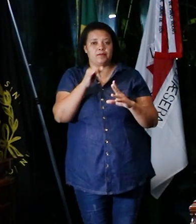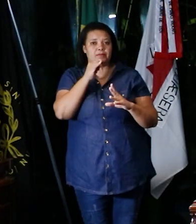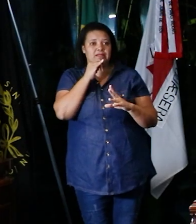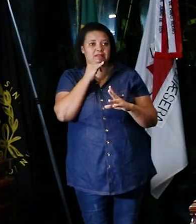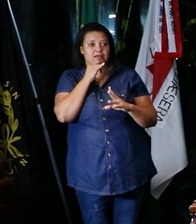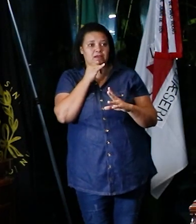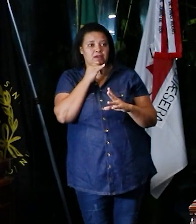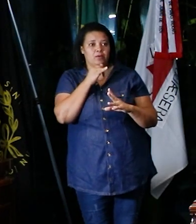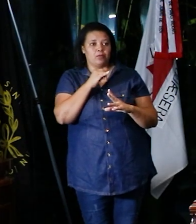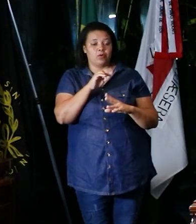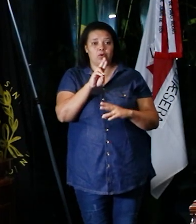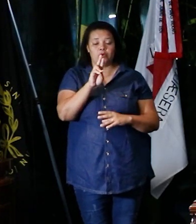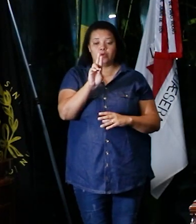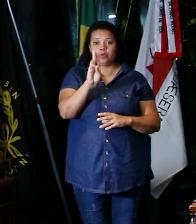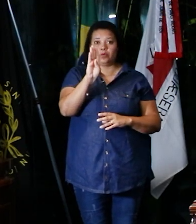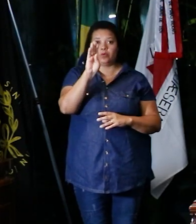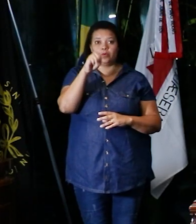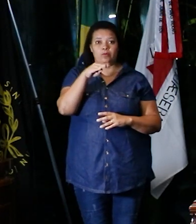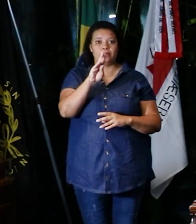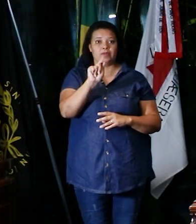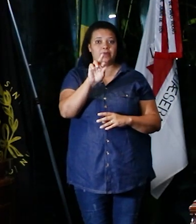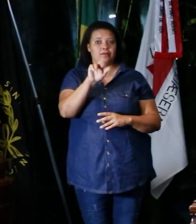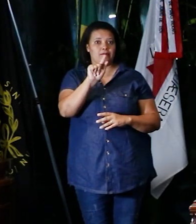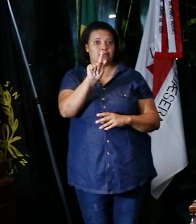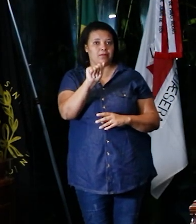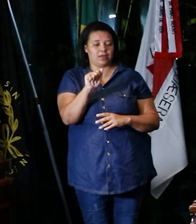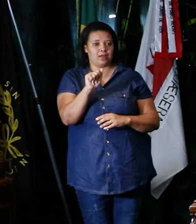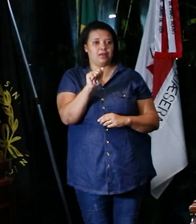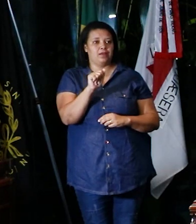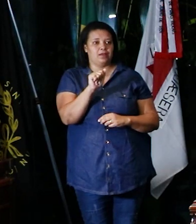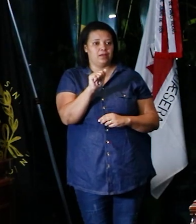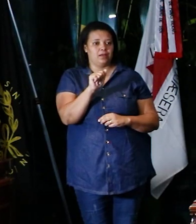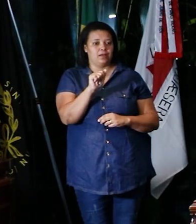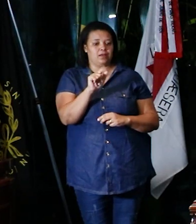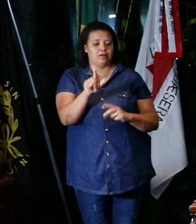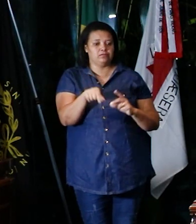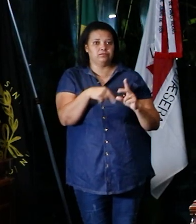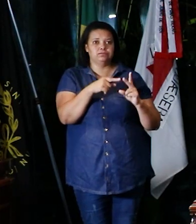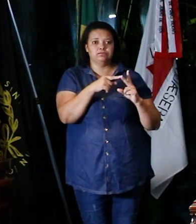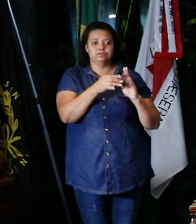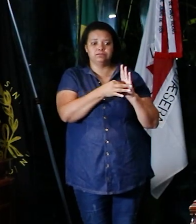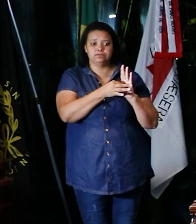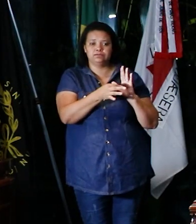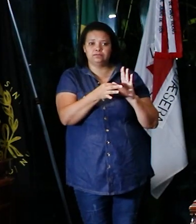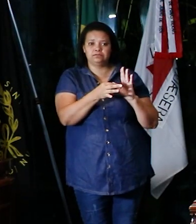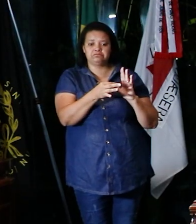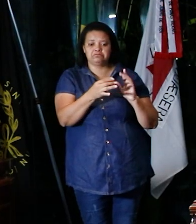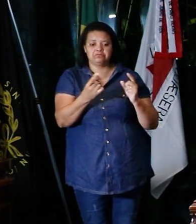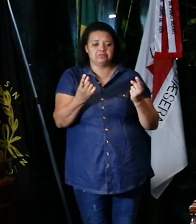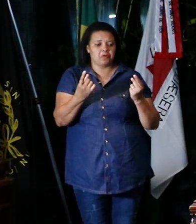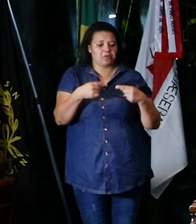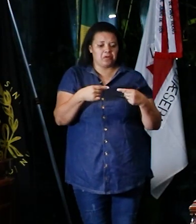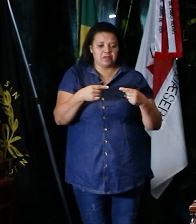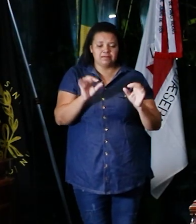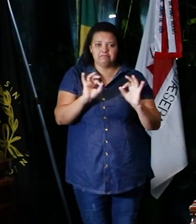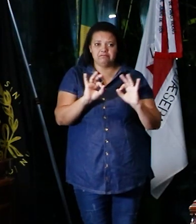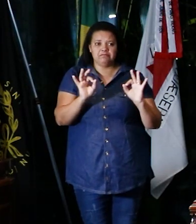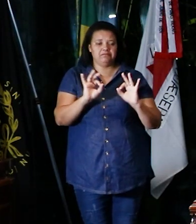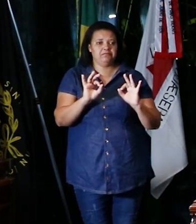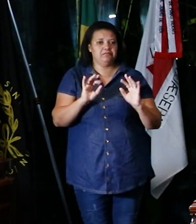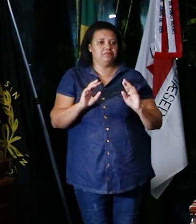da obra de Rubem Braga para a crônica de Drummond, mas definitivamente eu não